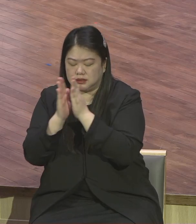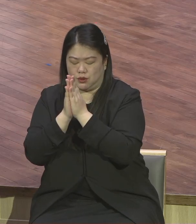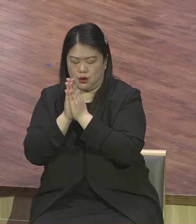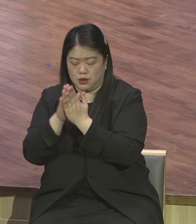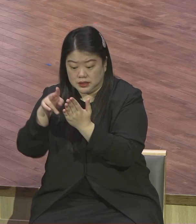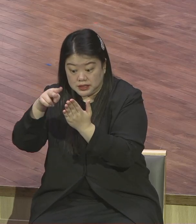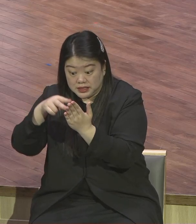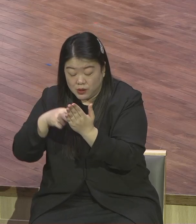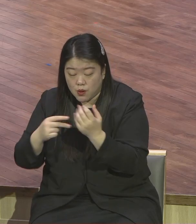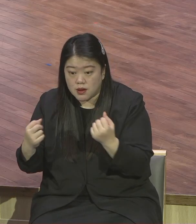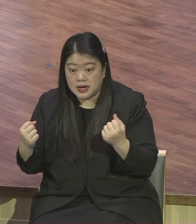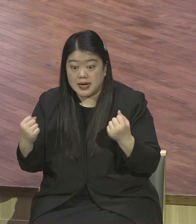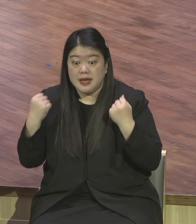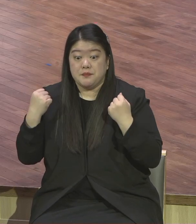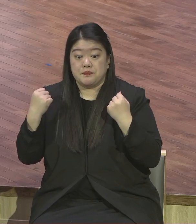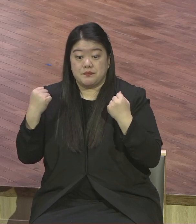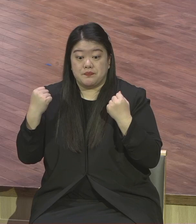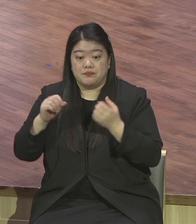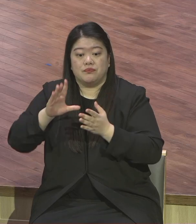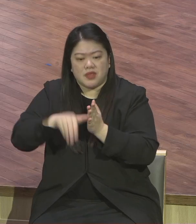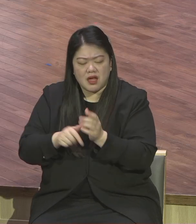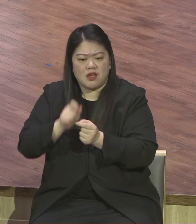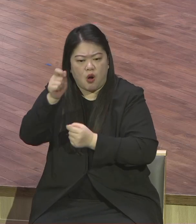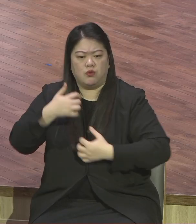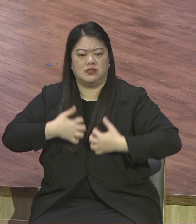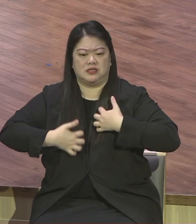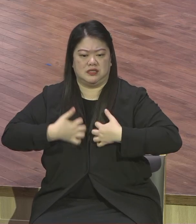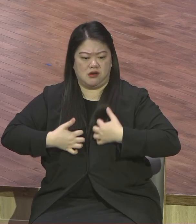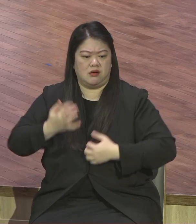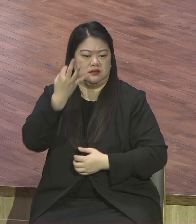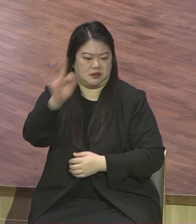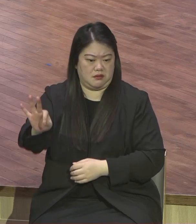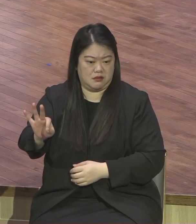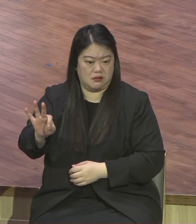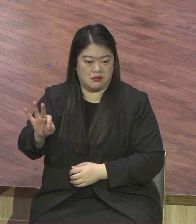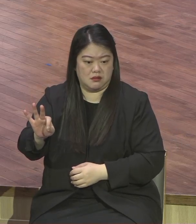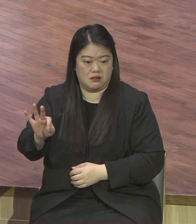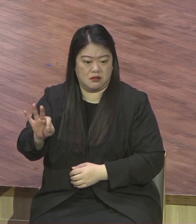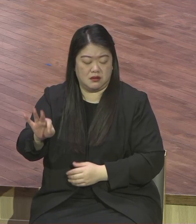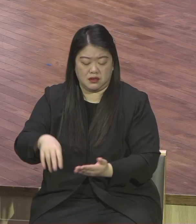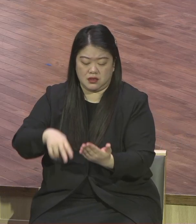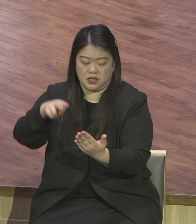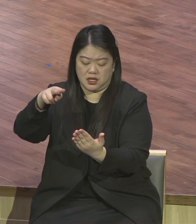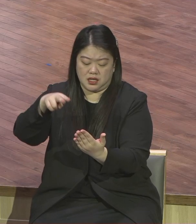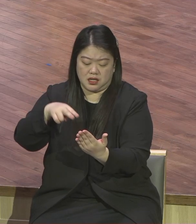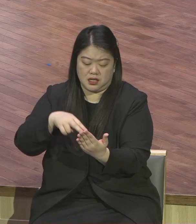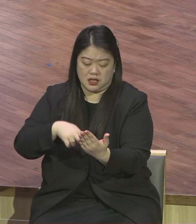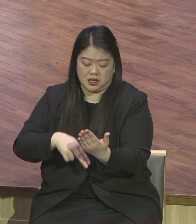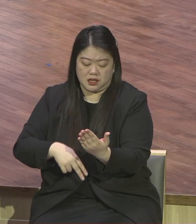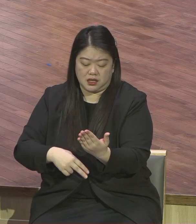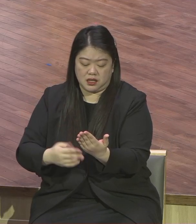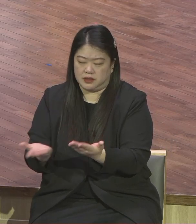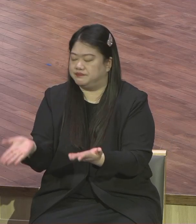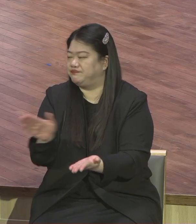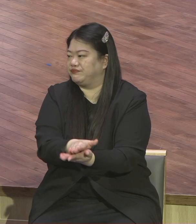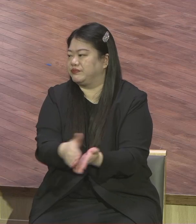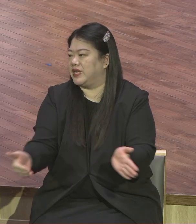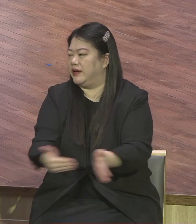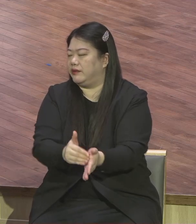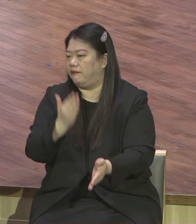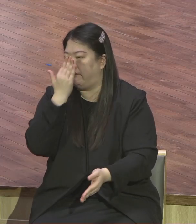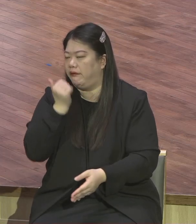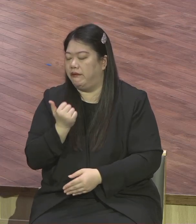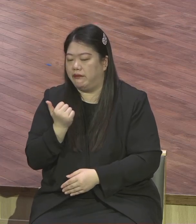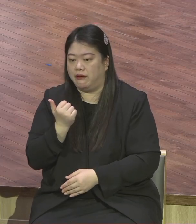얻는다. 내가 힘들었는데 오늘 말씀을 통해서 힘을 얻었다. 여호와를 인하여 힘을 얻은 거예요. 내가